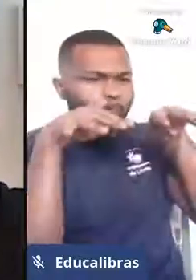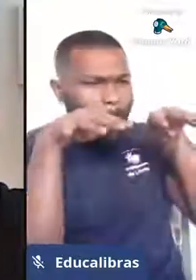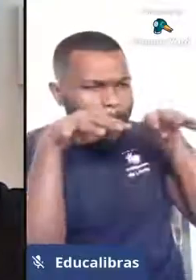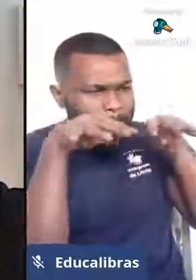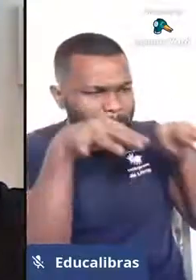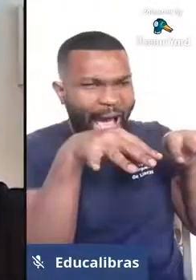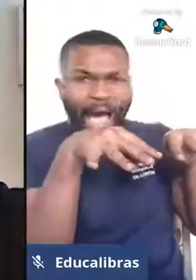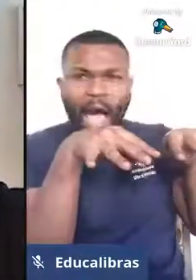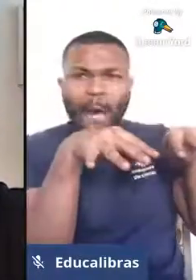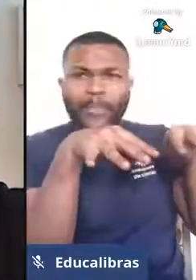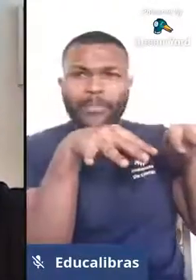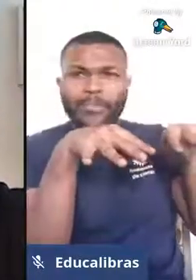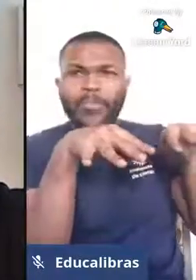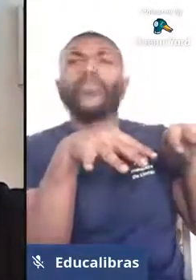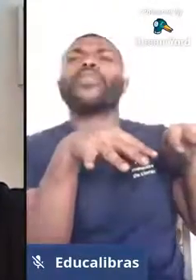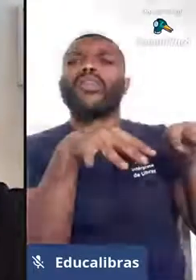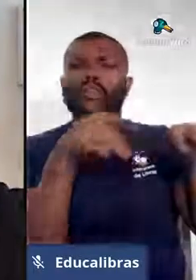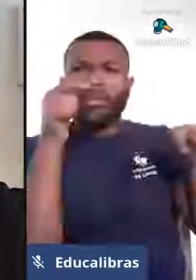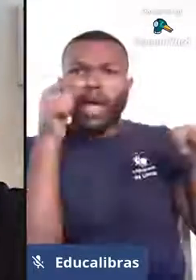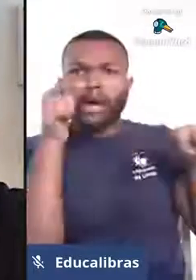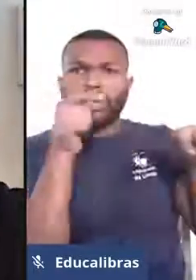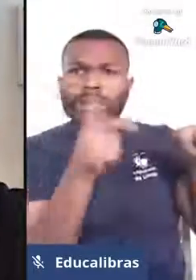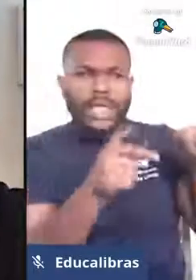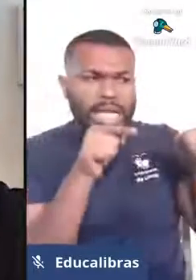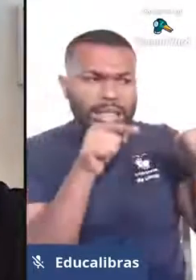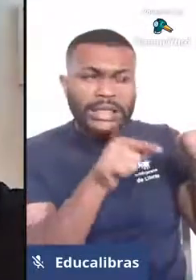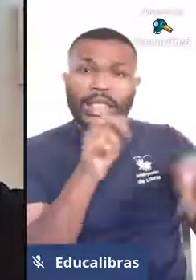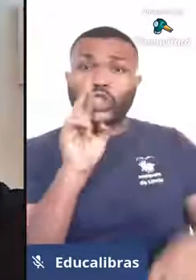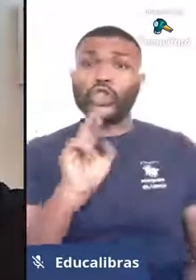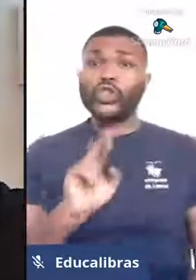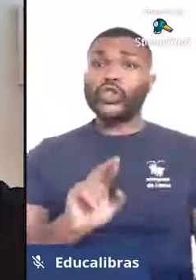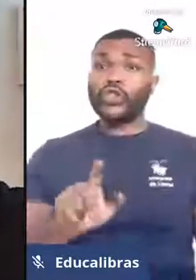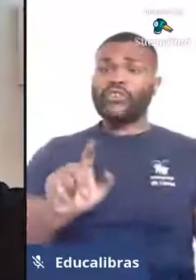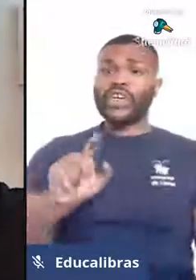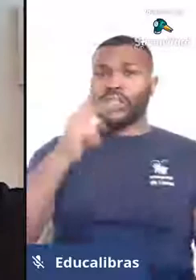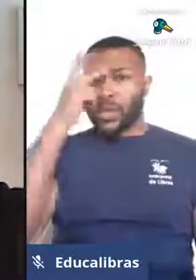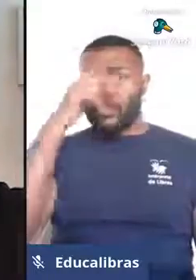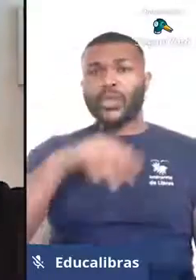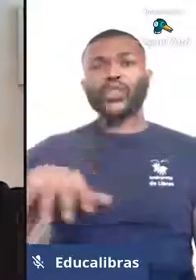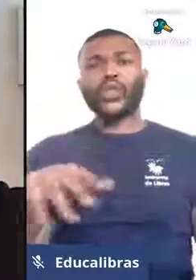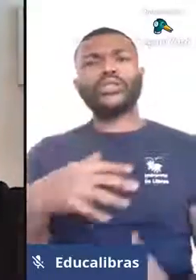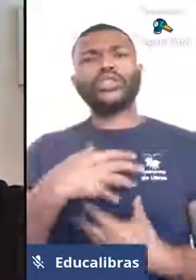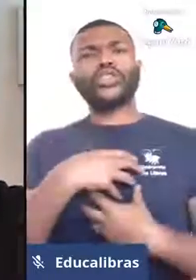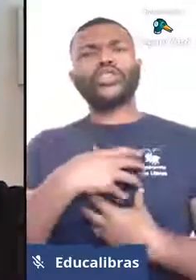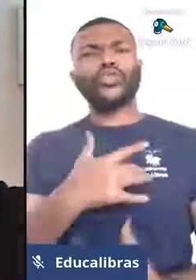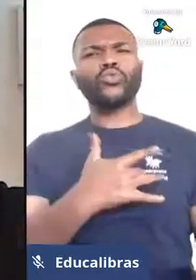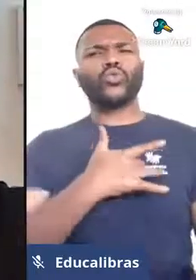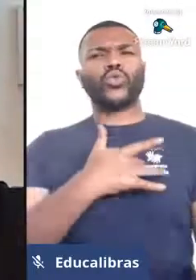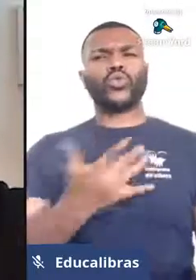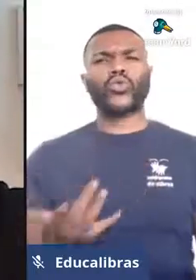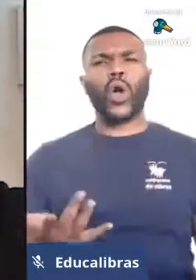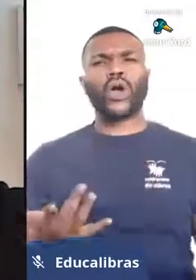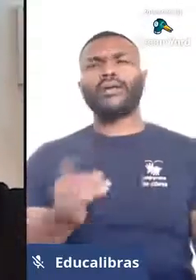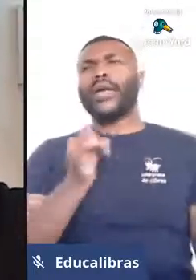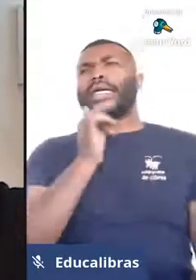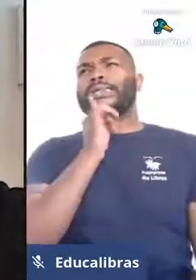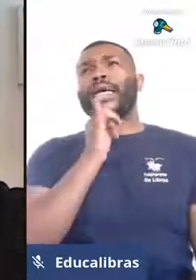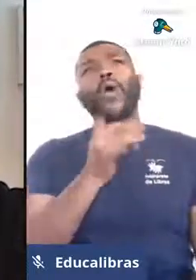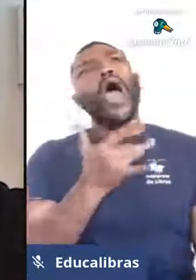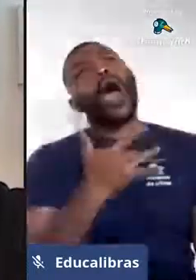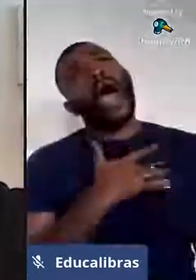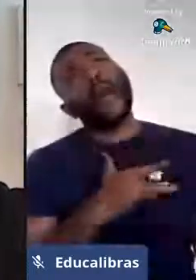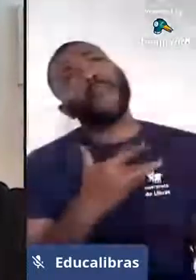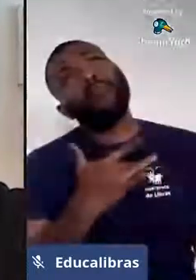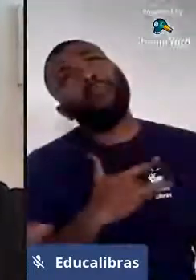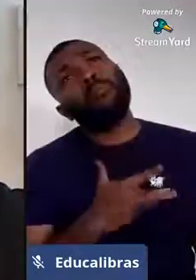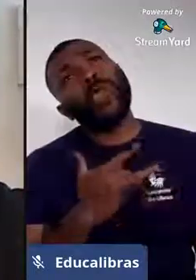uma luz muito interessante, muito diferente, que tocava as pessoas. Nunca com pena, com condescendência,